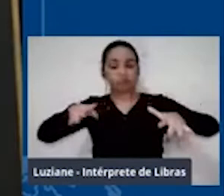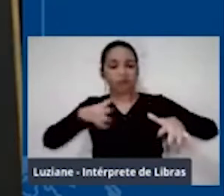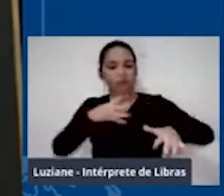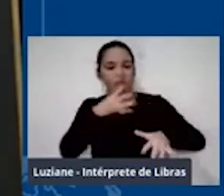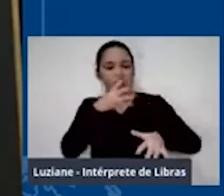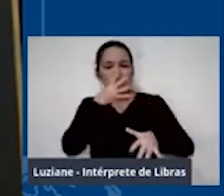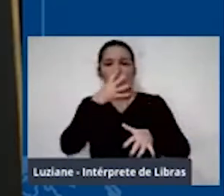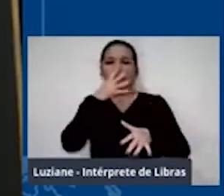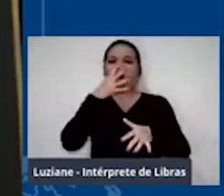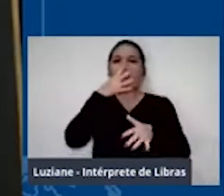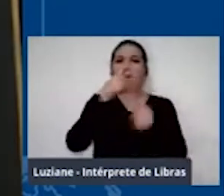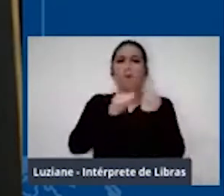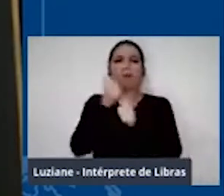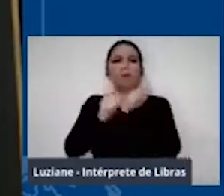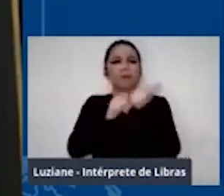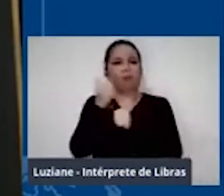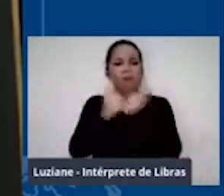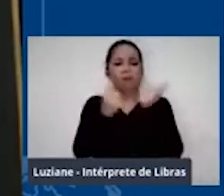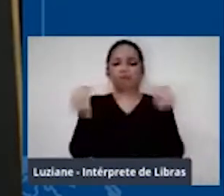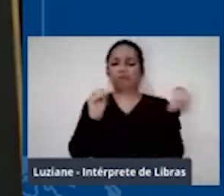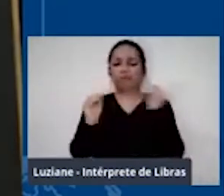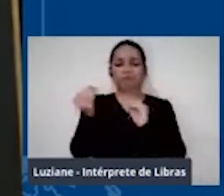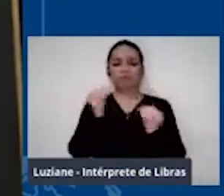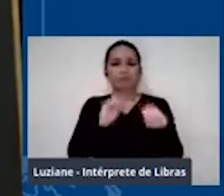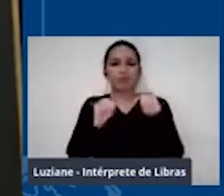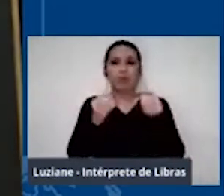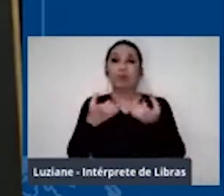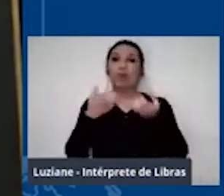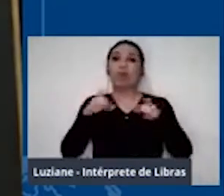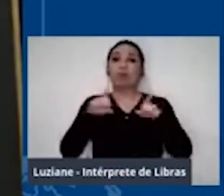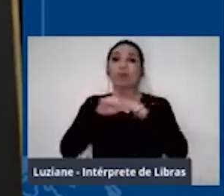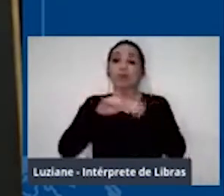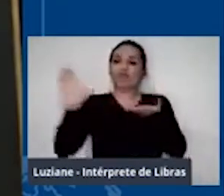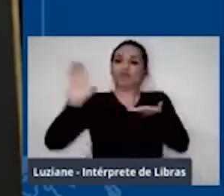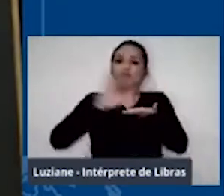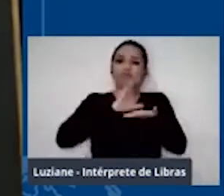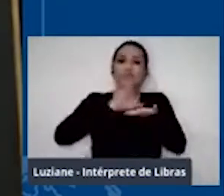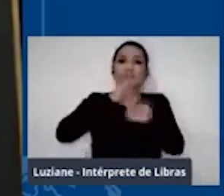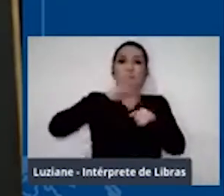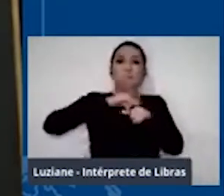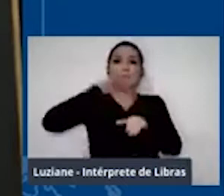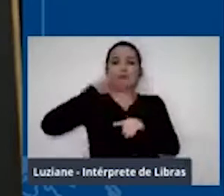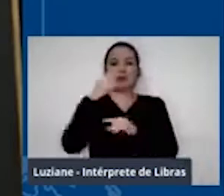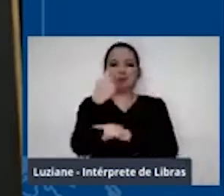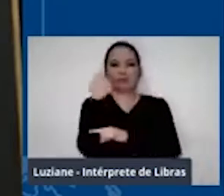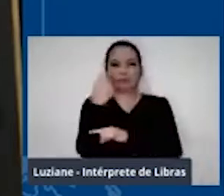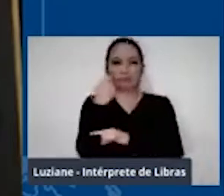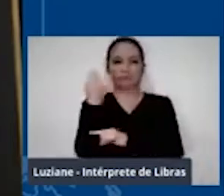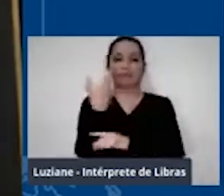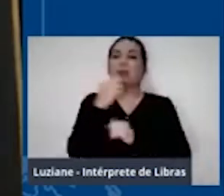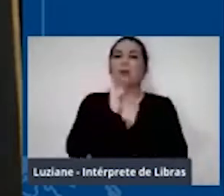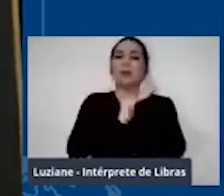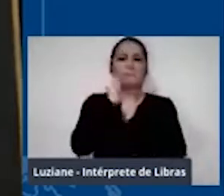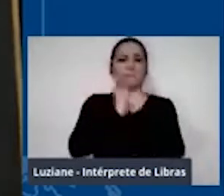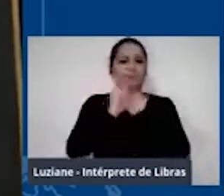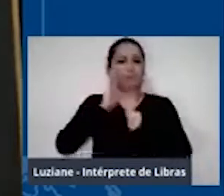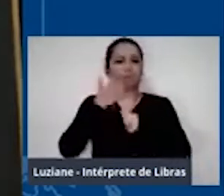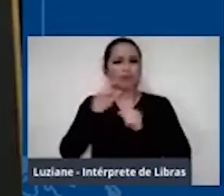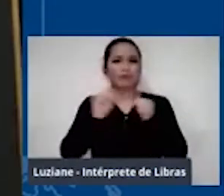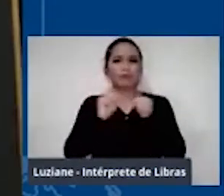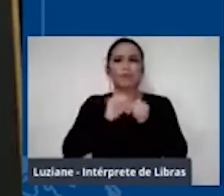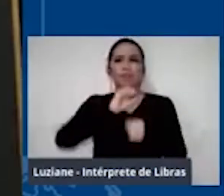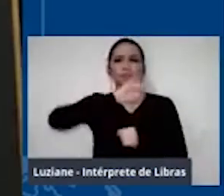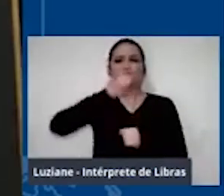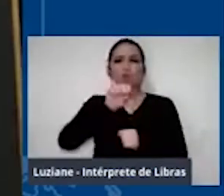obra e querem fazer ampliação dos seus investimentos no Rio Grande do Sul. Então, as empresas estão fazendo, o JBS está aumentando os